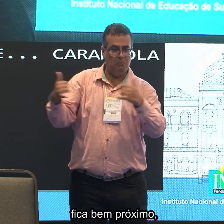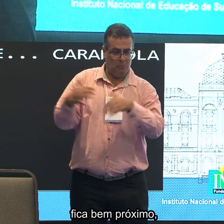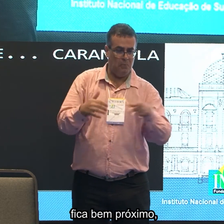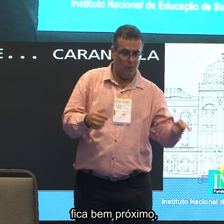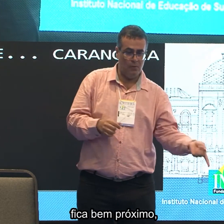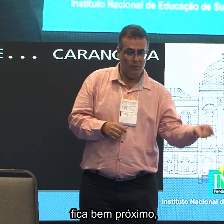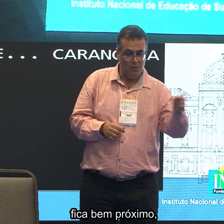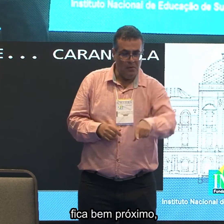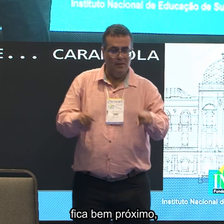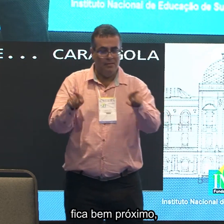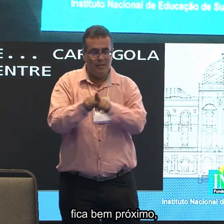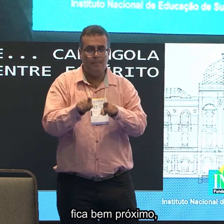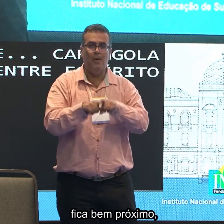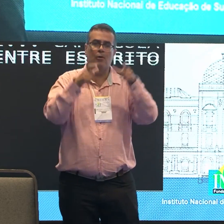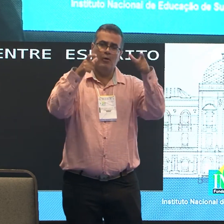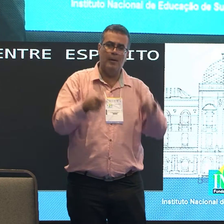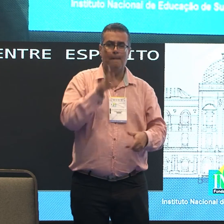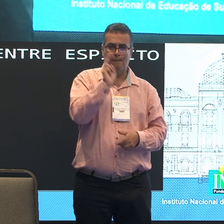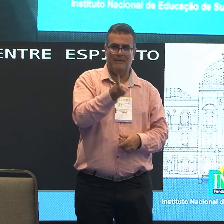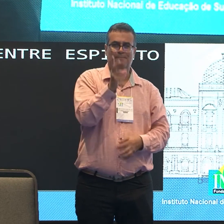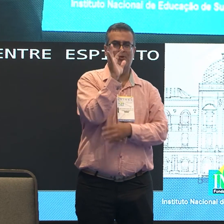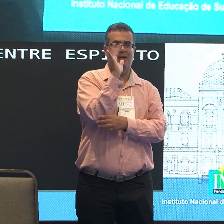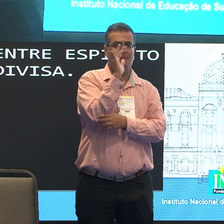ali, fica bem próximo.